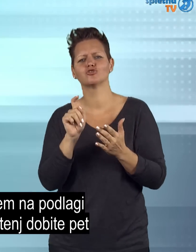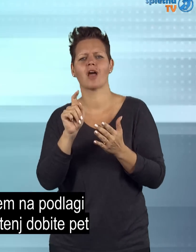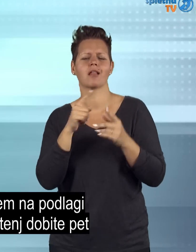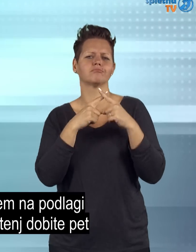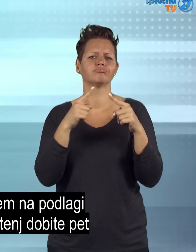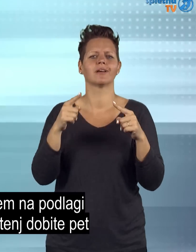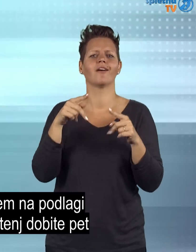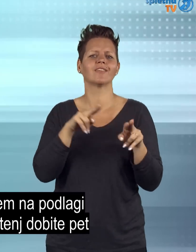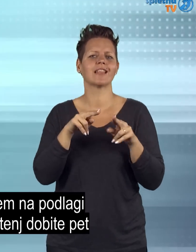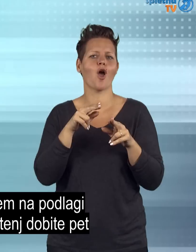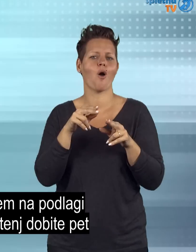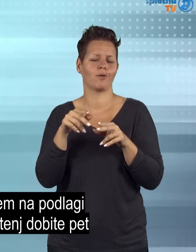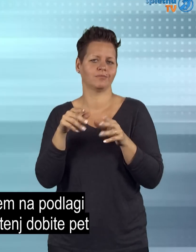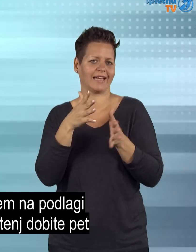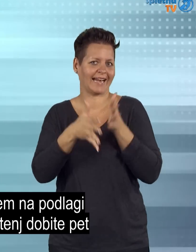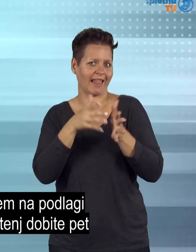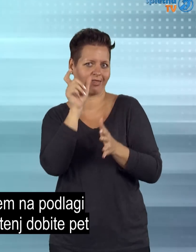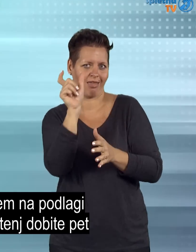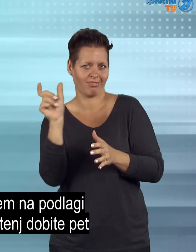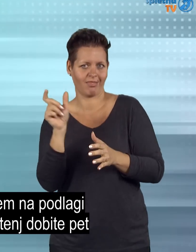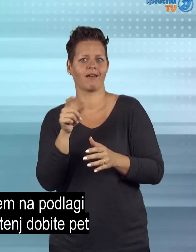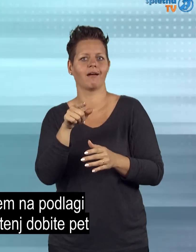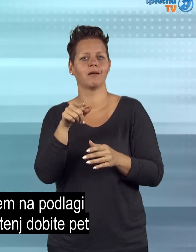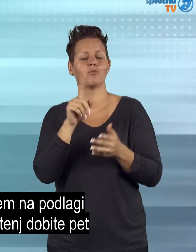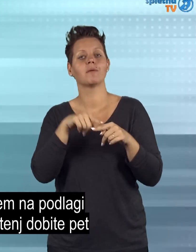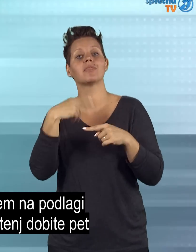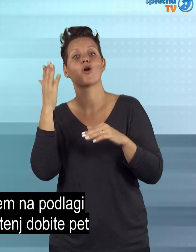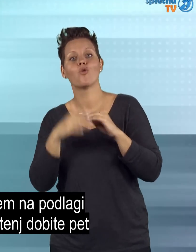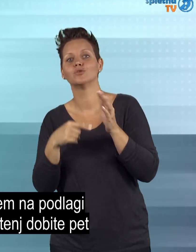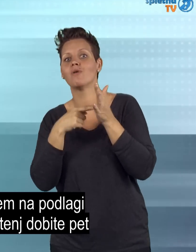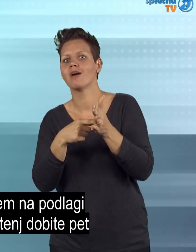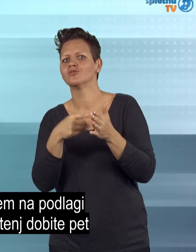kreten dobite 5 vprašanj. Nato se bo pokazal rezultat vašega znanja.